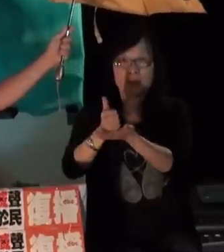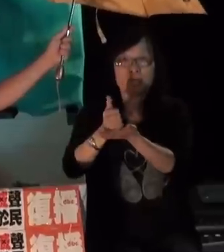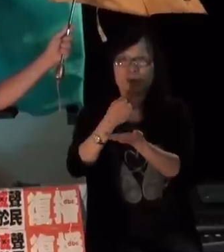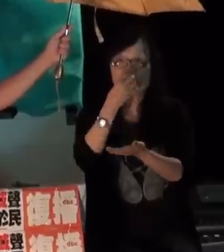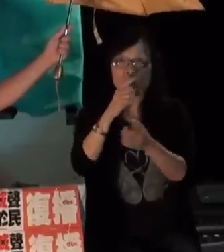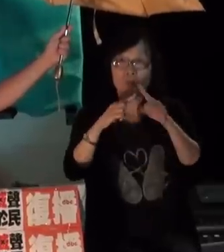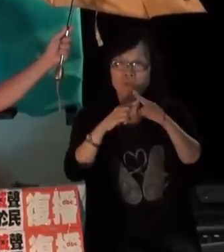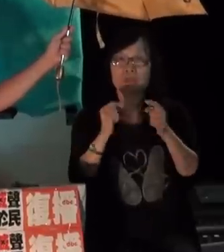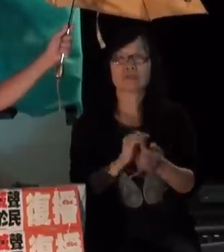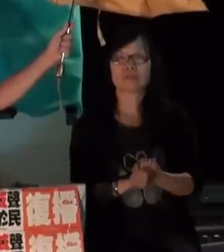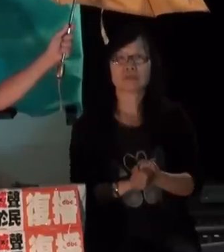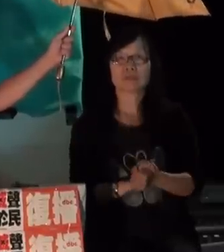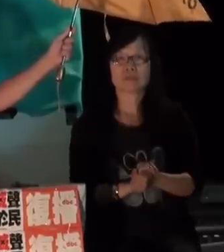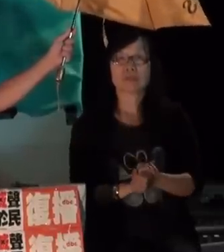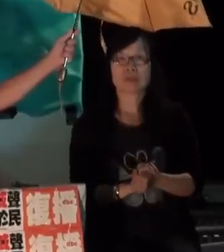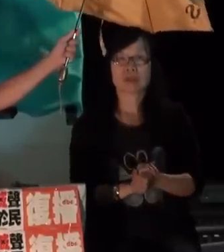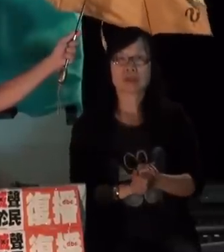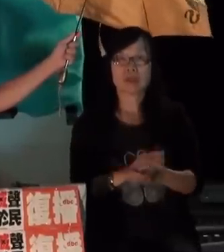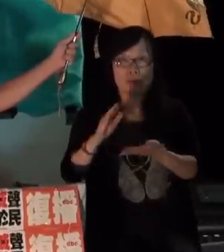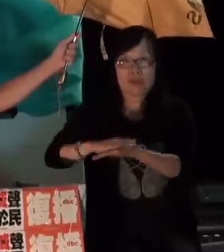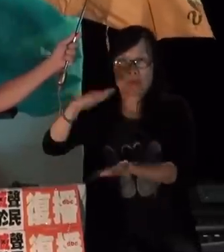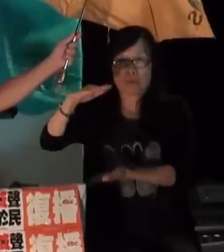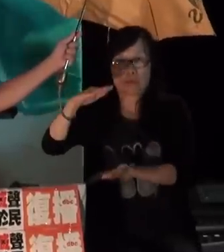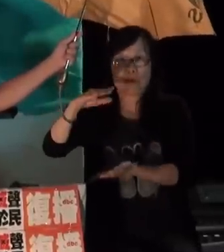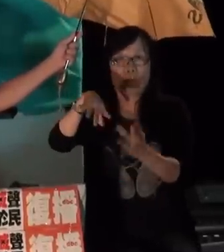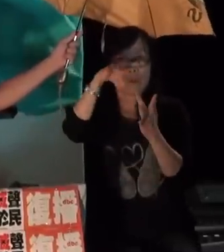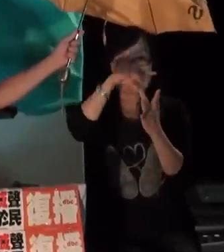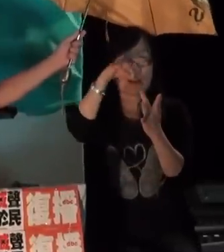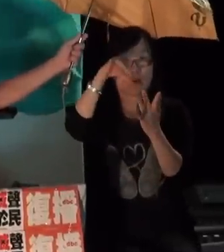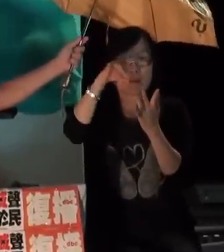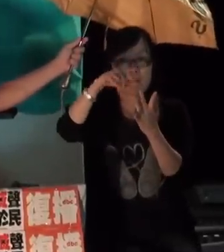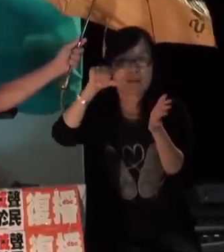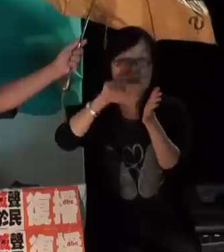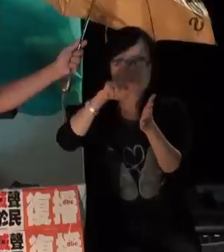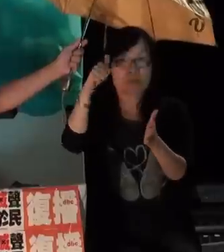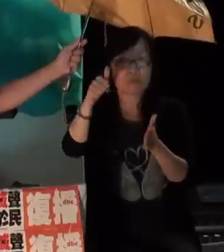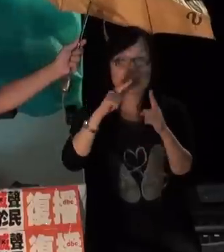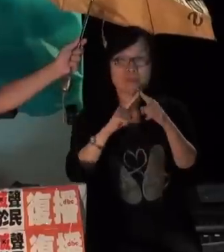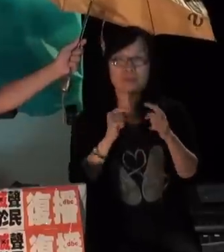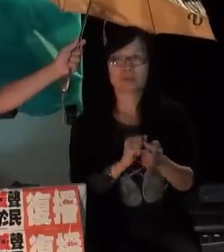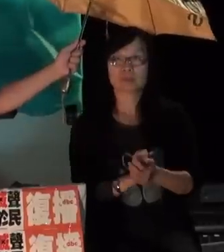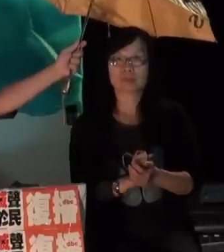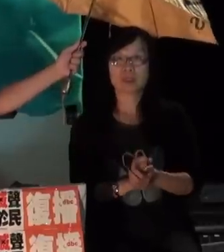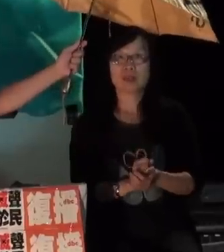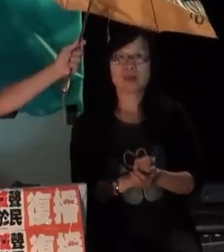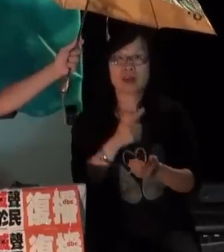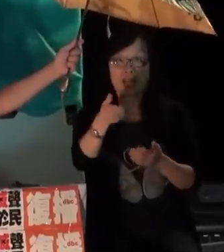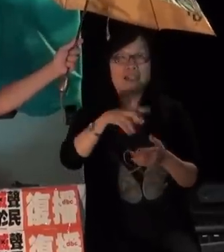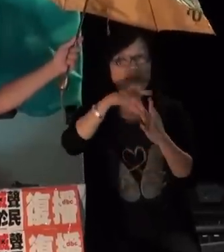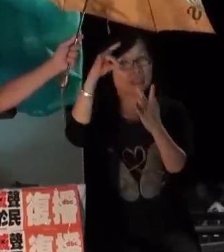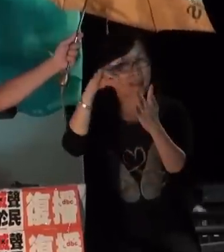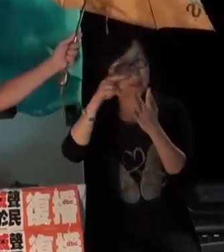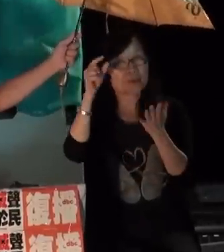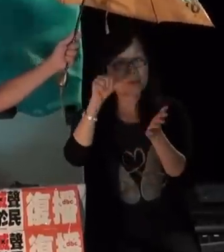民嘅。個原因就係佢財大氣粗，佢一定係揀最好嘅人， 係揀最便宜的人，其實 最便宜